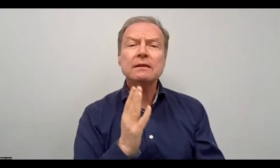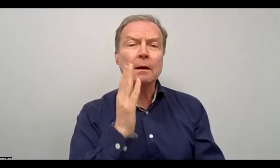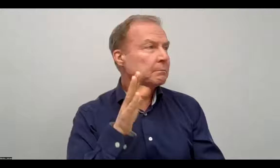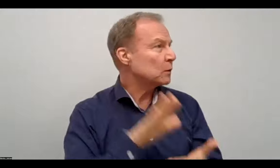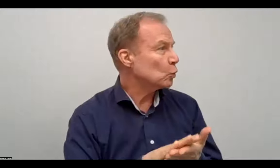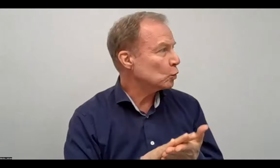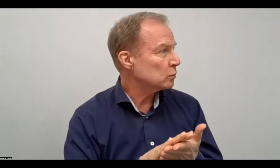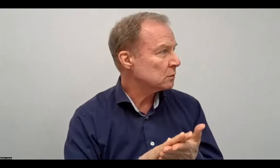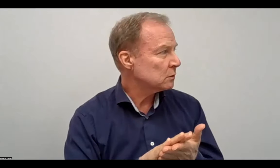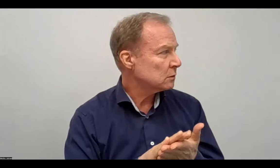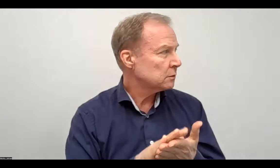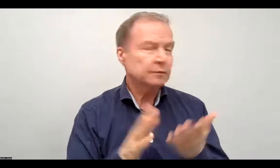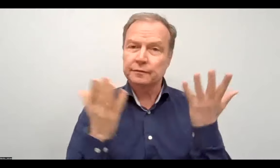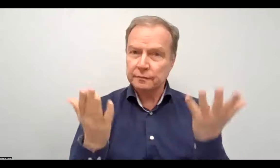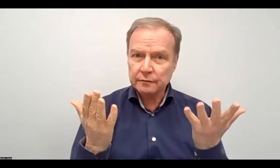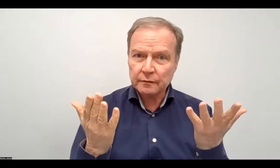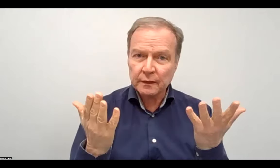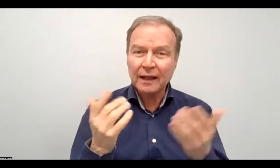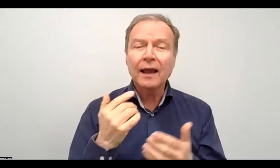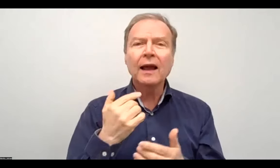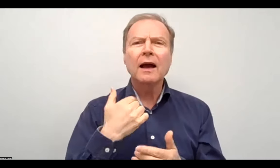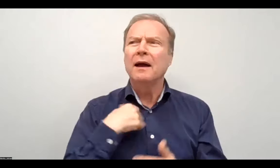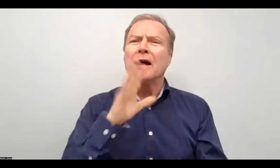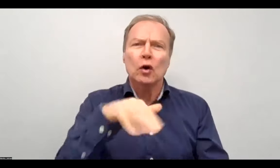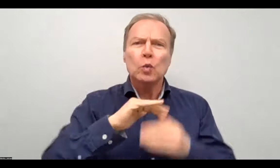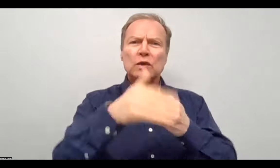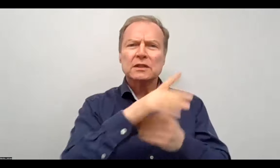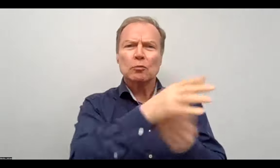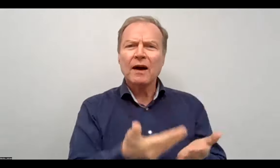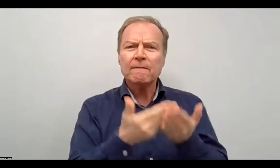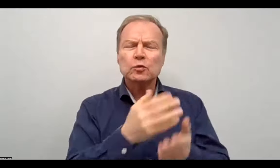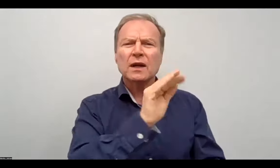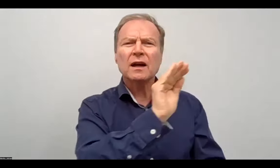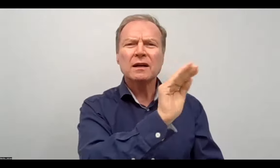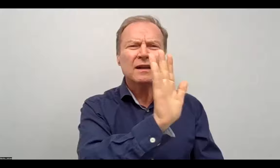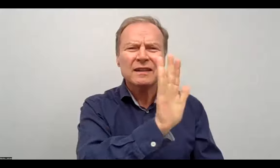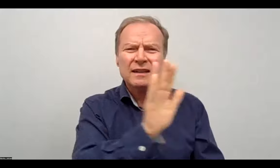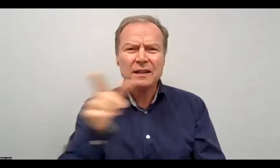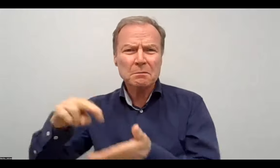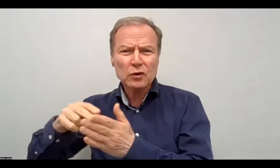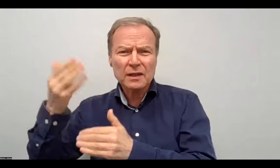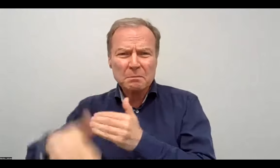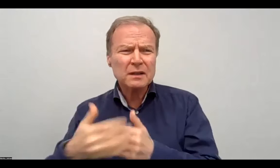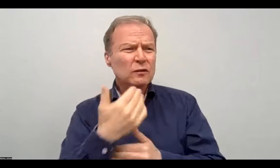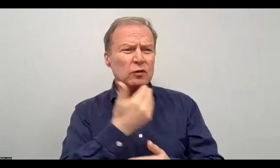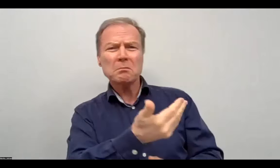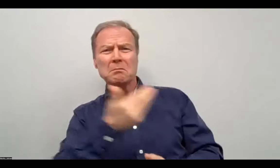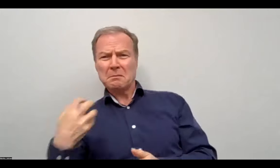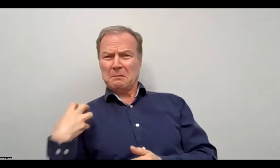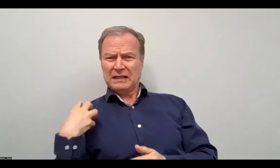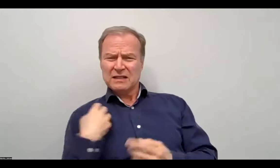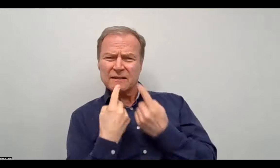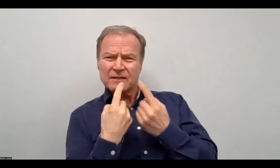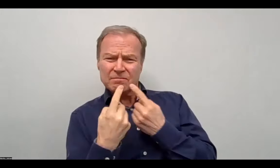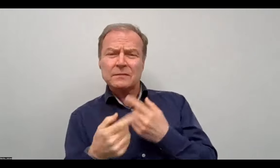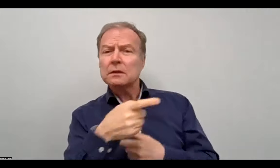päättymässä, mutta sitten vastaus oli, että vasta tammikuussa aikaisintaan järjestyy tapaaminen. Ja me yritettiin hänen